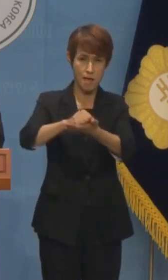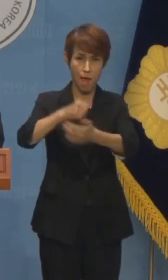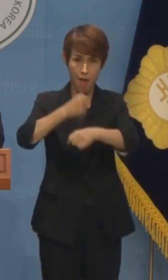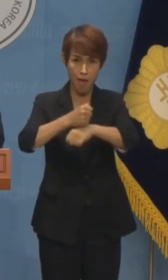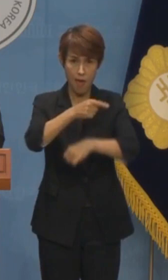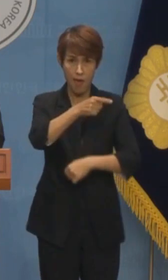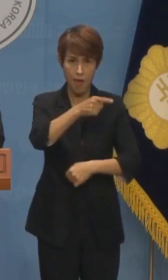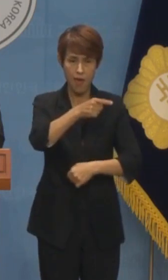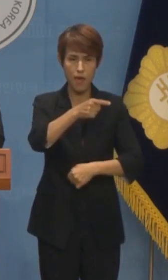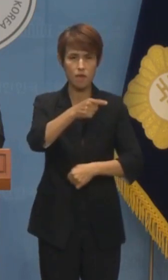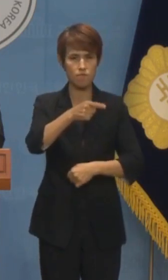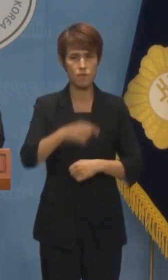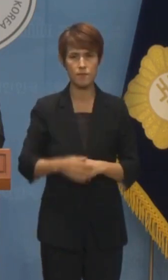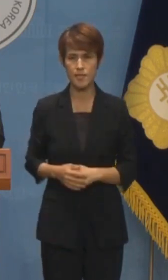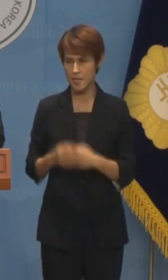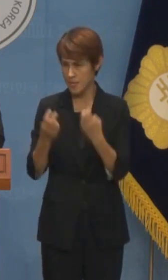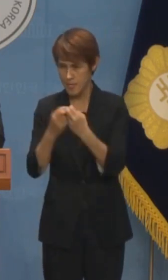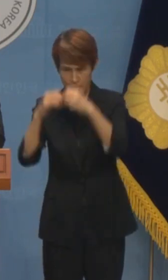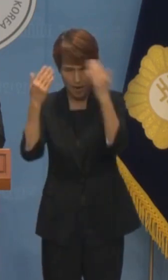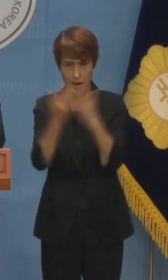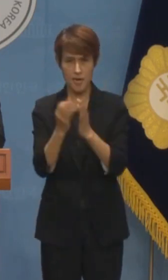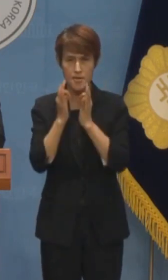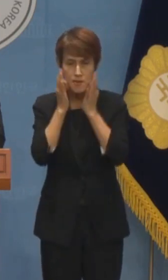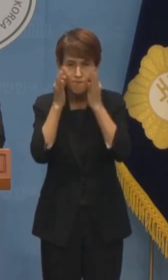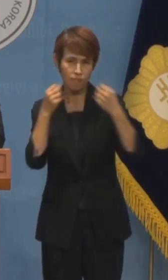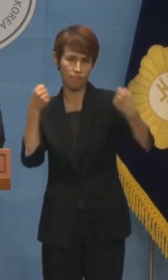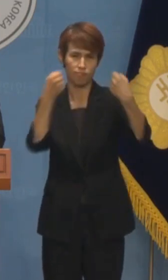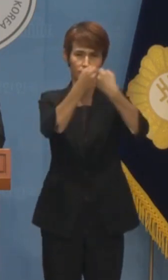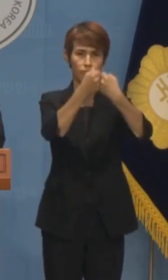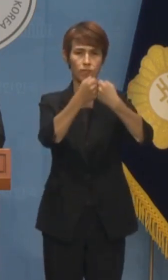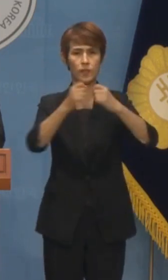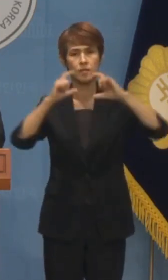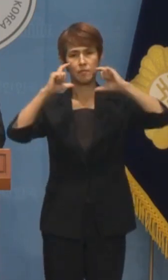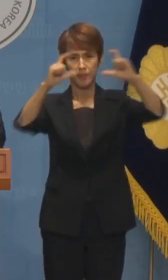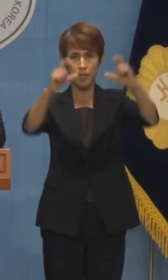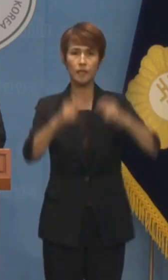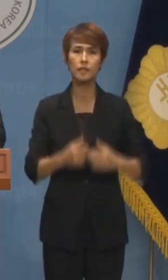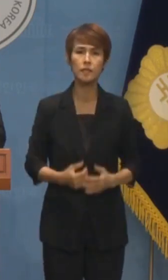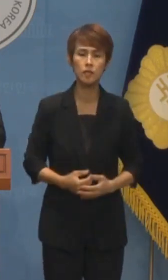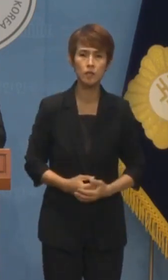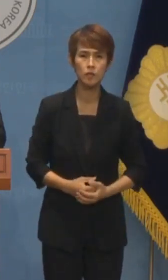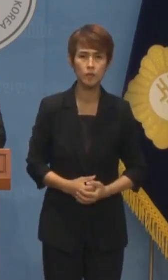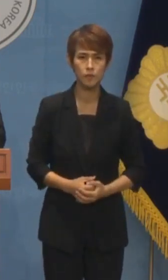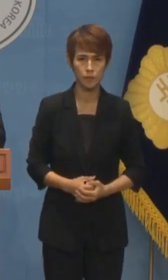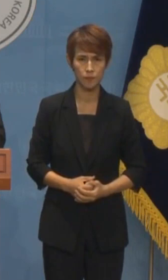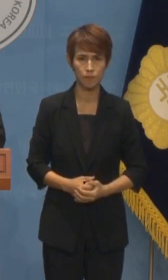올린다면 가능한 모든 수단을 동원해 싸울 수밖에 없다는 점을 분명히